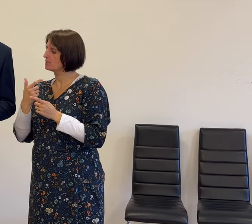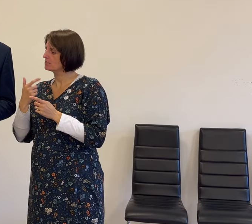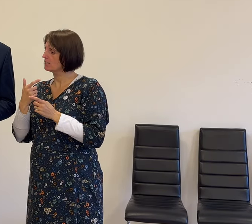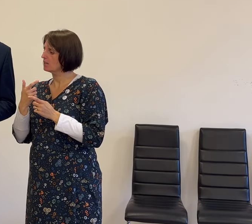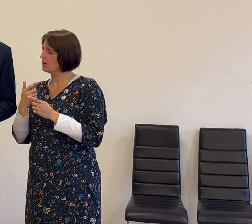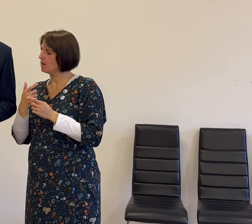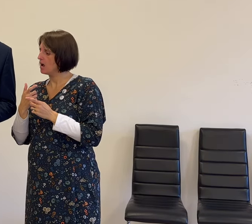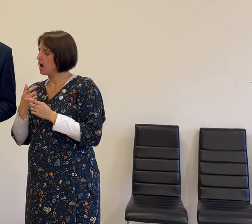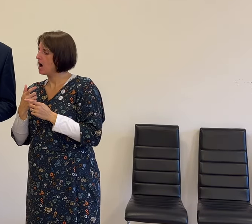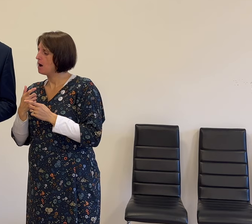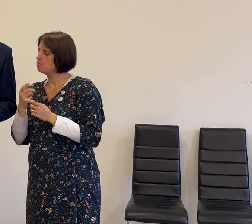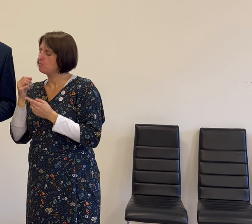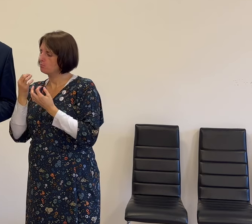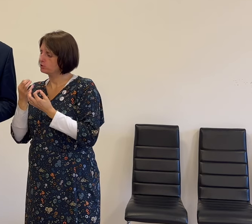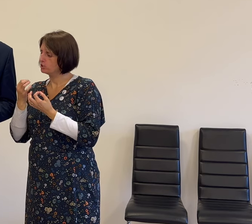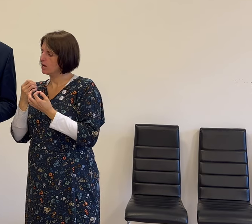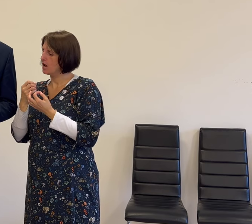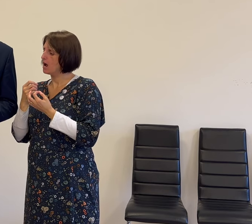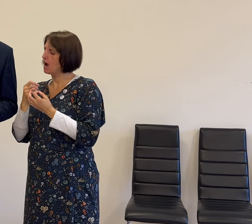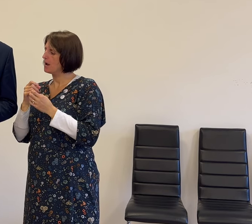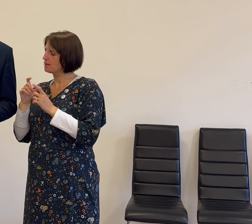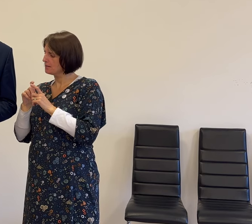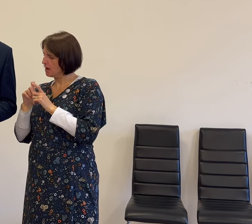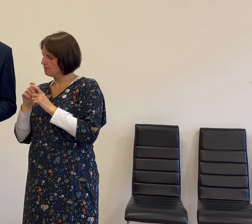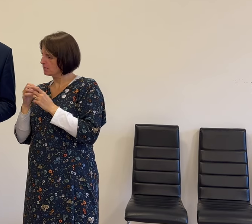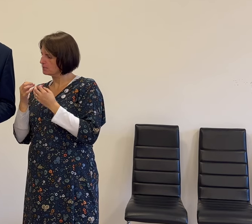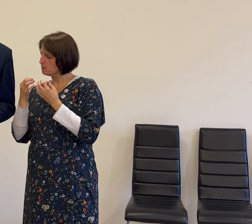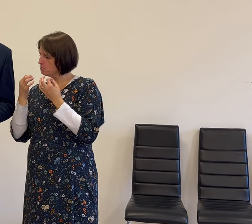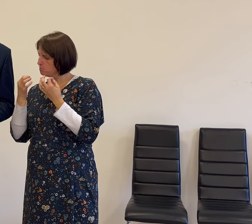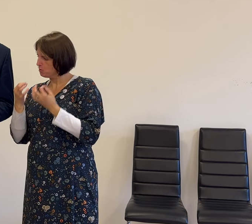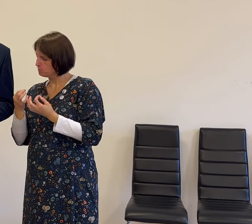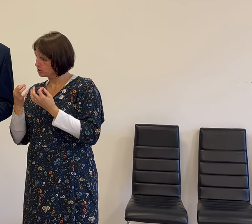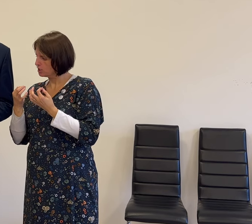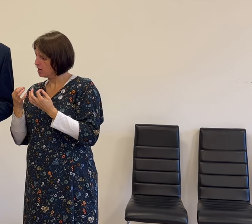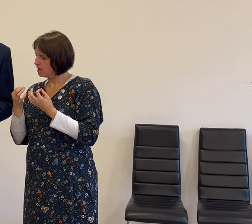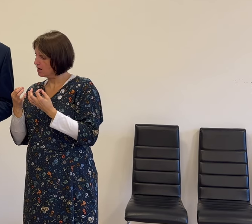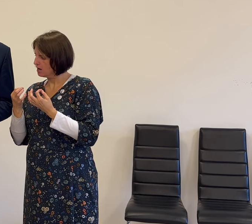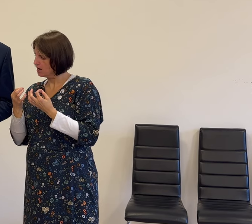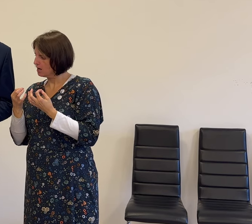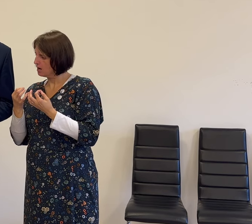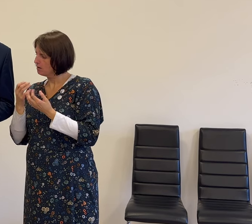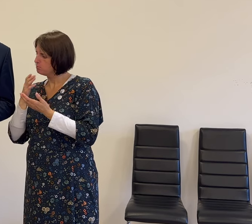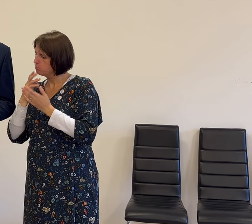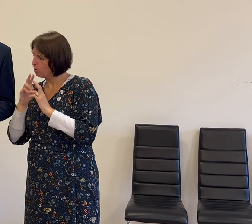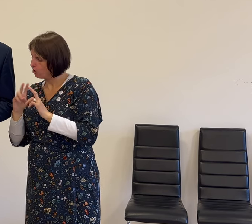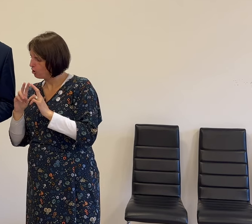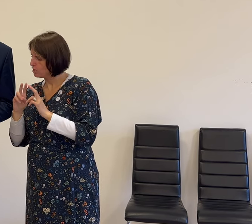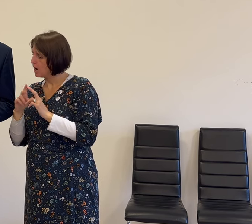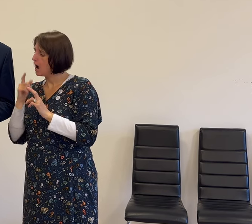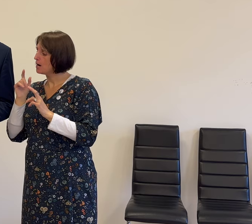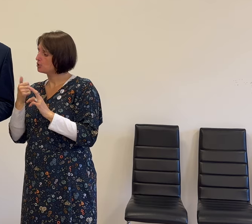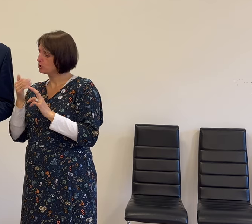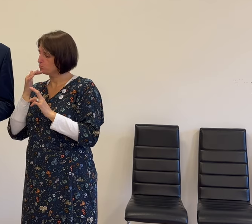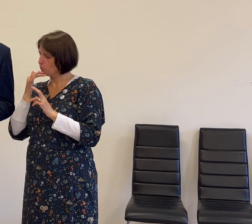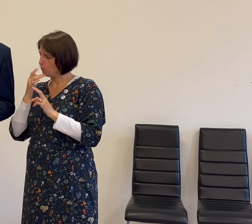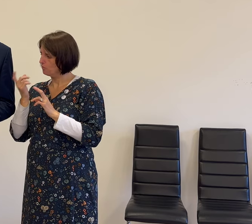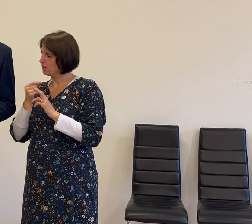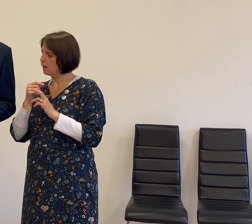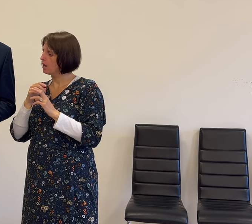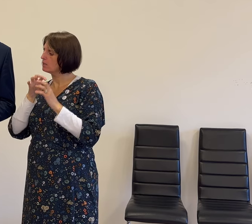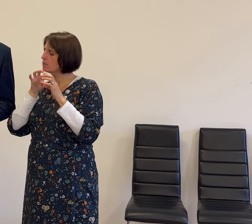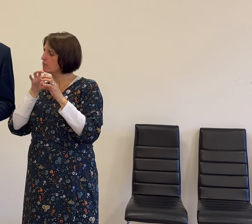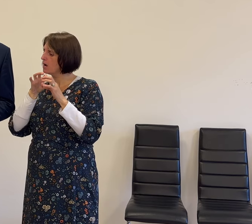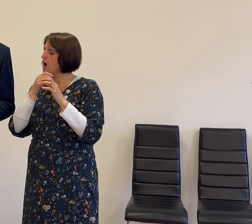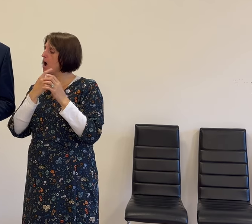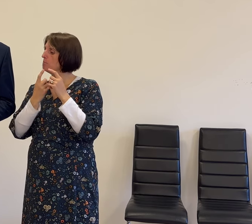popřeje svým bratrům pokoj a ještě s nimi mluvil verš 23. Když tu z řad Pelištejců vystoupil